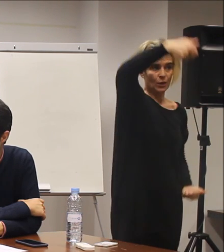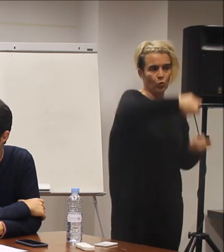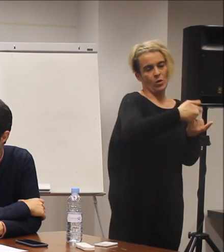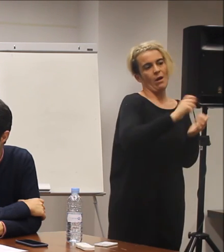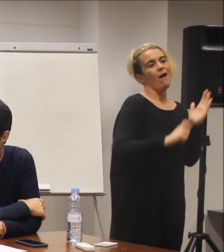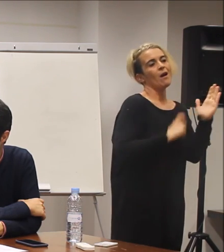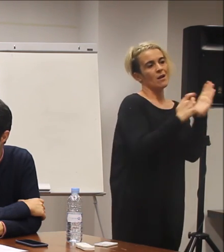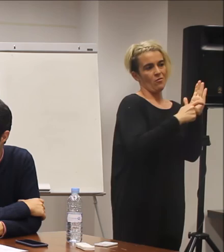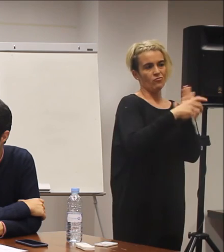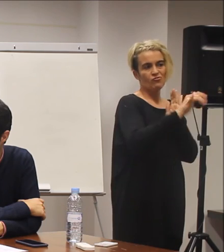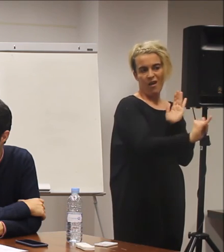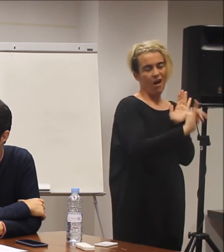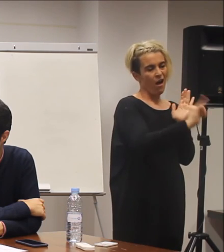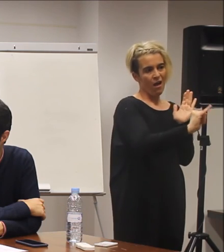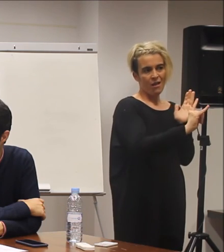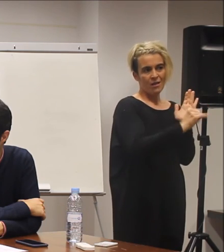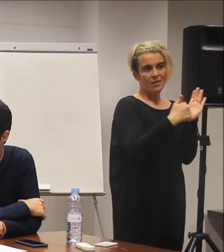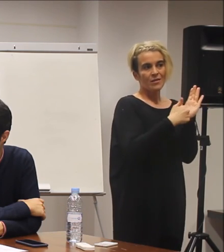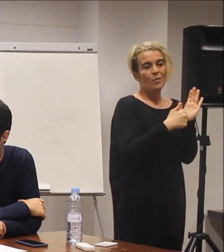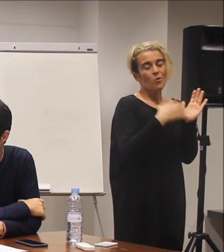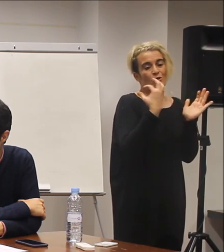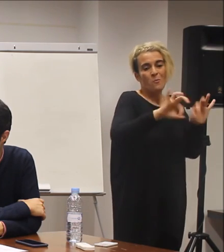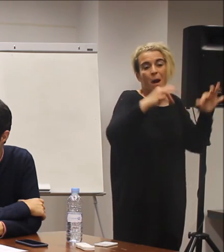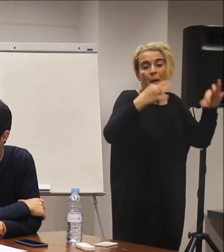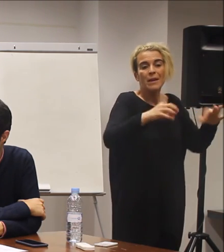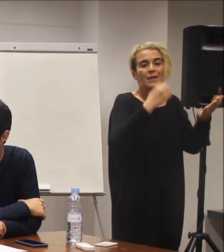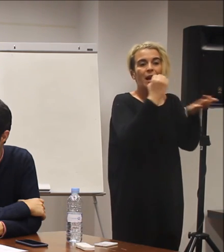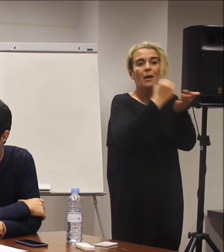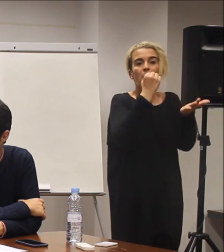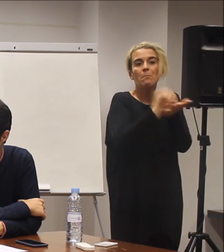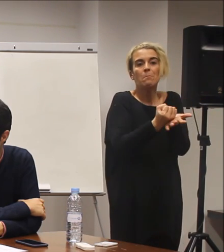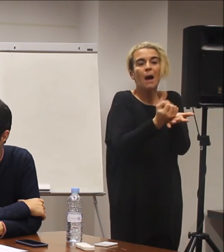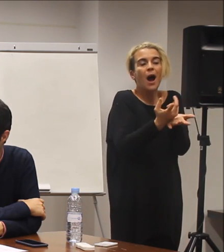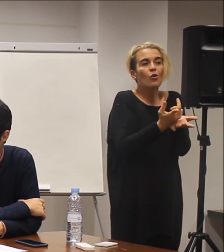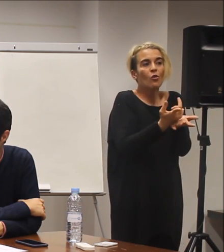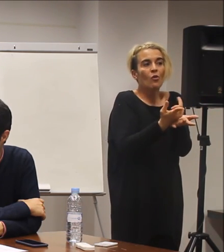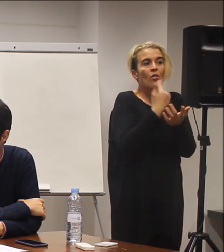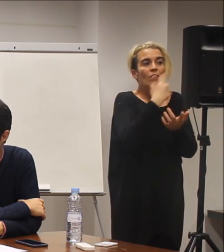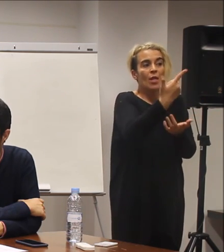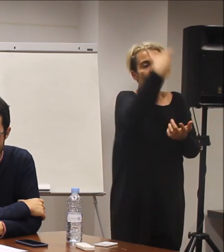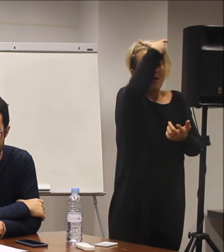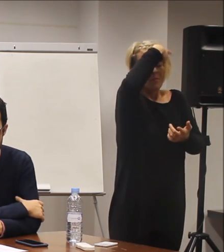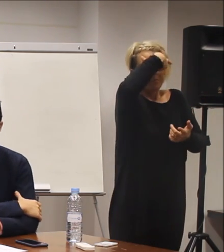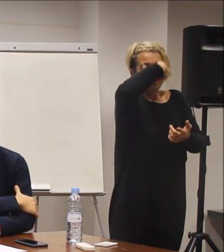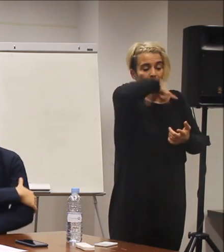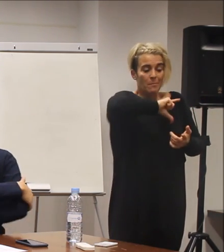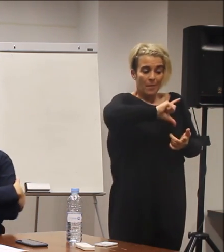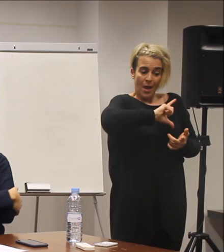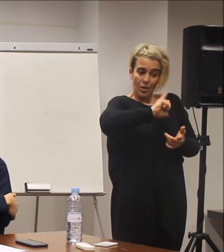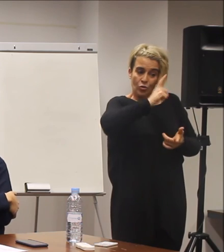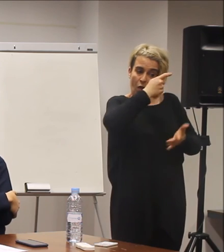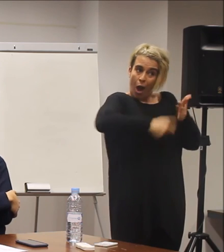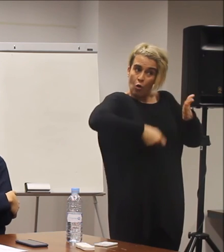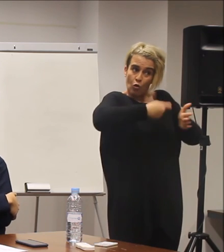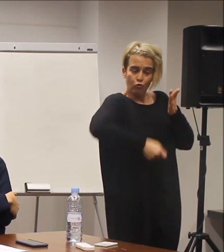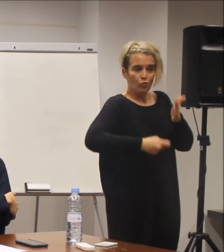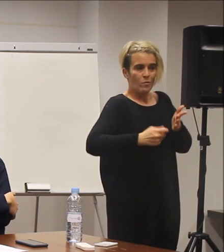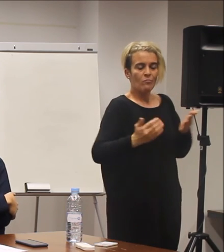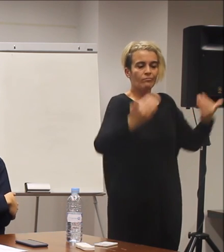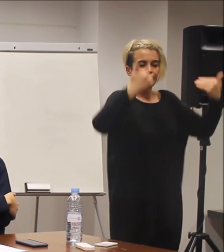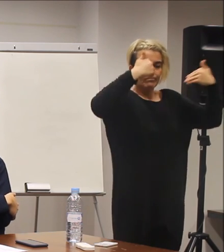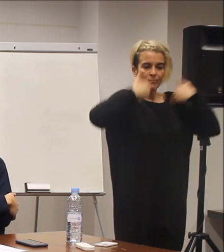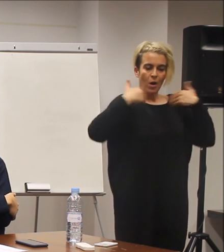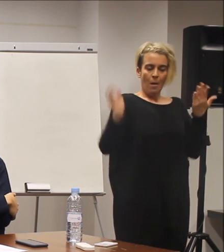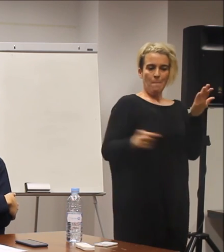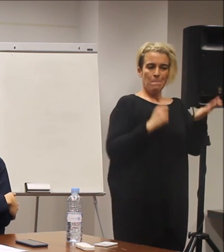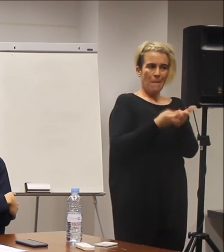porque la práctica habitual de los bancos es que era el consumidor el que se cargaba de todos los pagos. Estamos hablando sobre todo de pagos